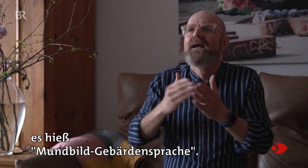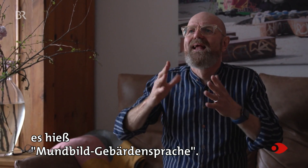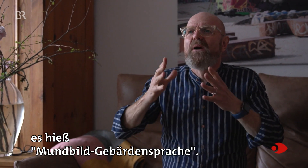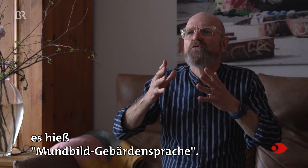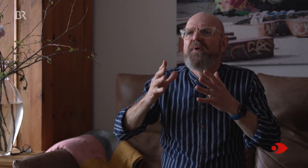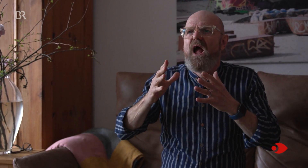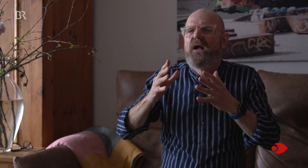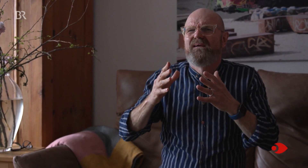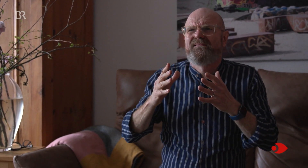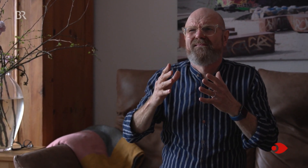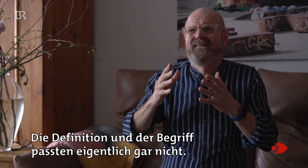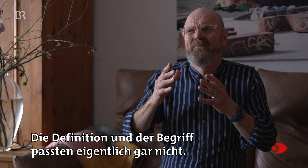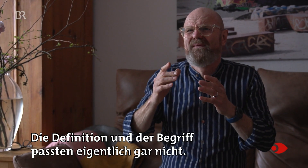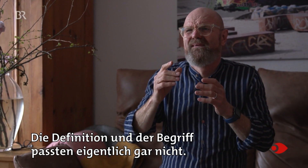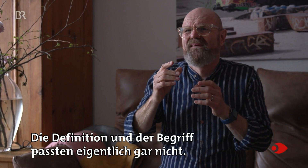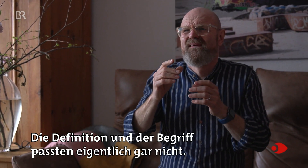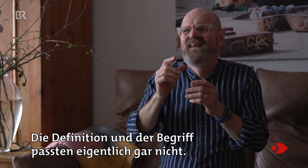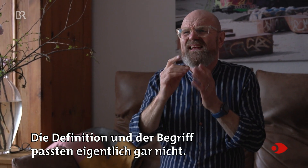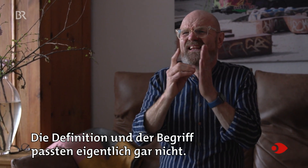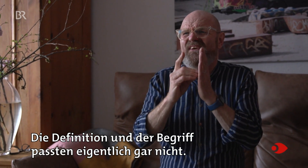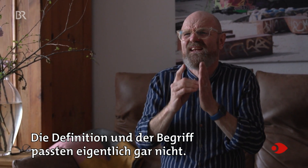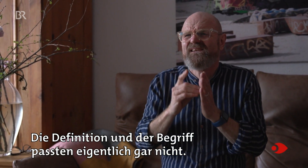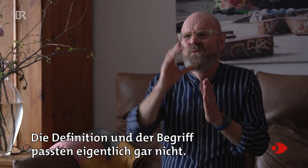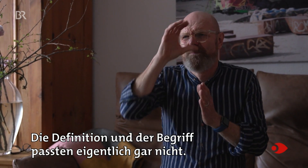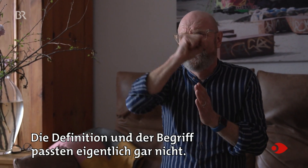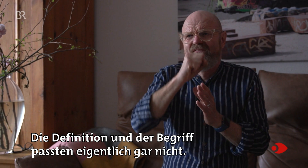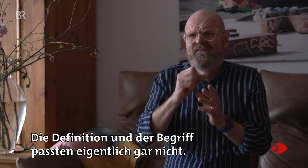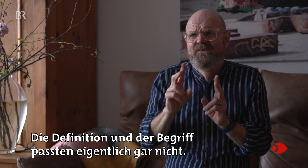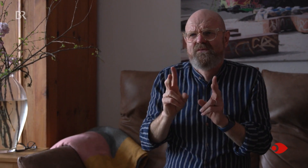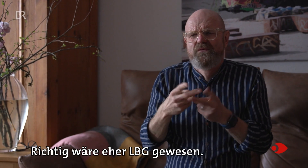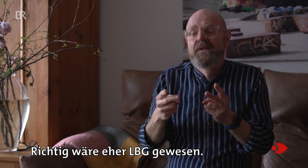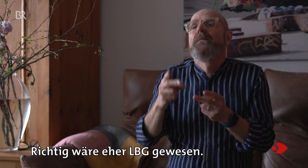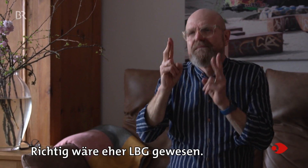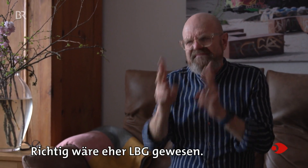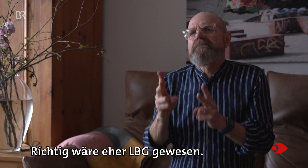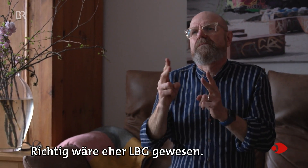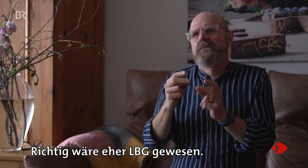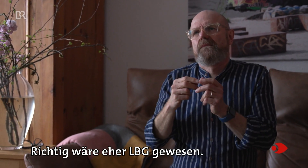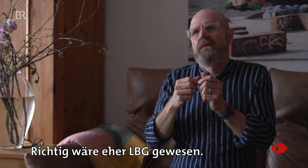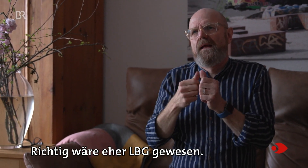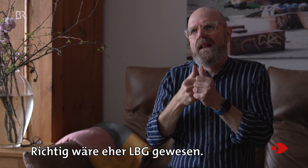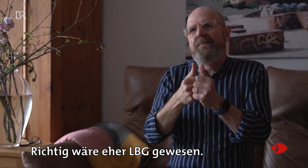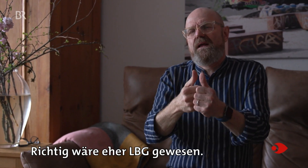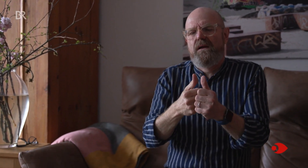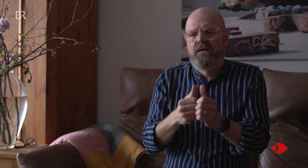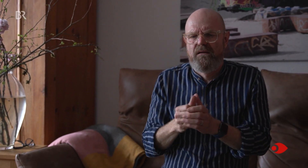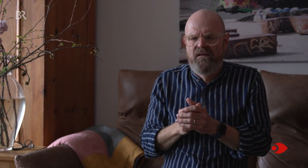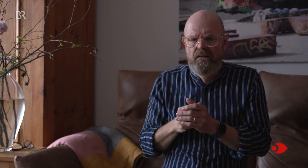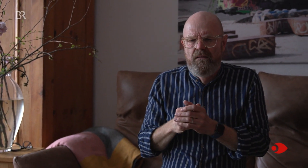Mundbildgebärdensprache. Die Definition und der Begriff passten eigentlich gar nicht. Richtig wäre eher LBG gewesen.